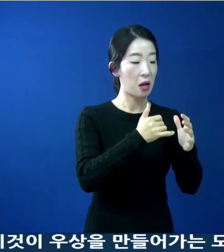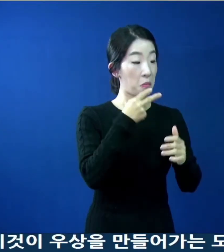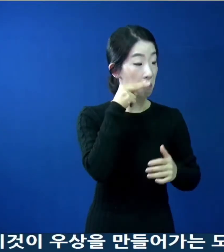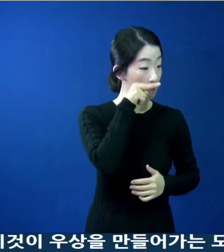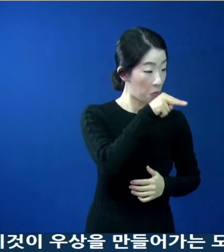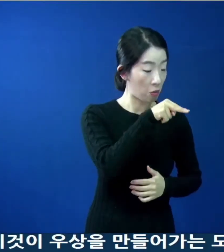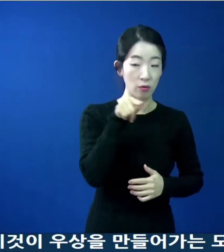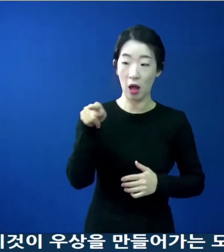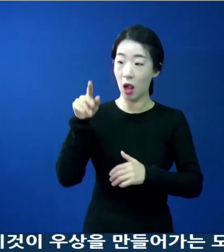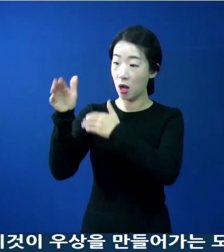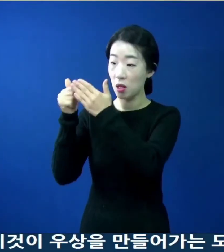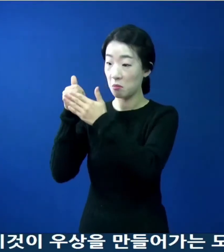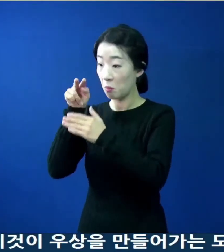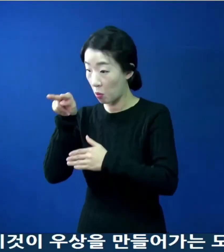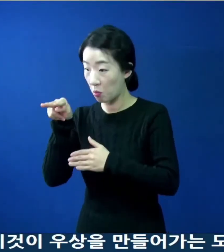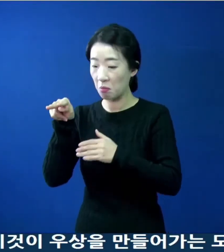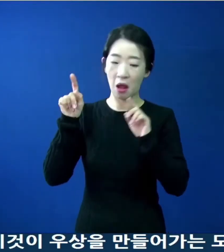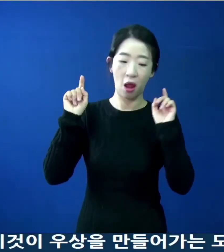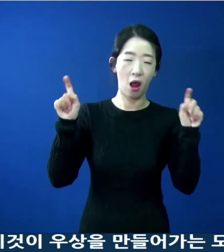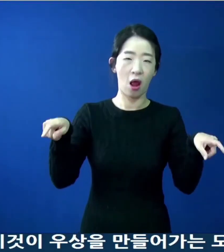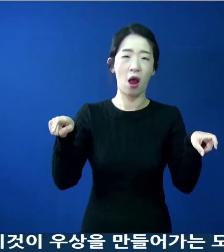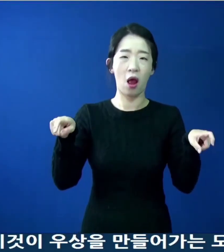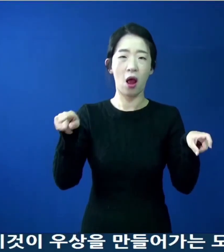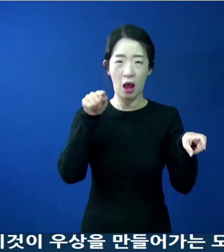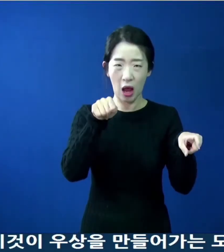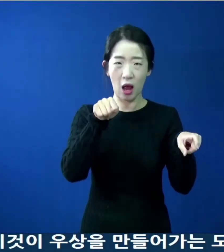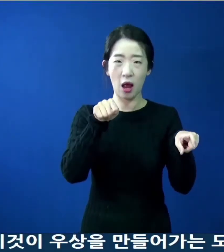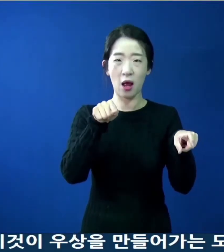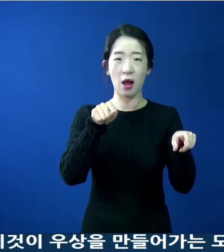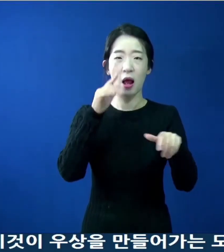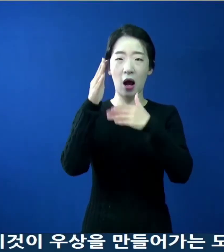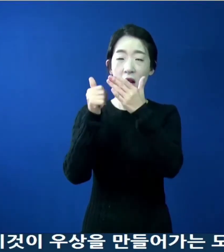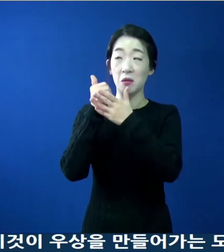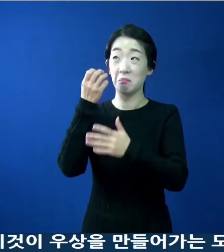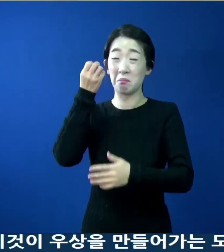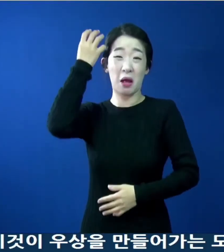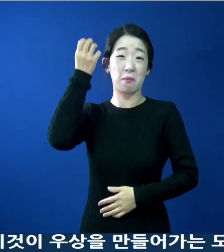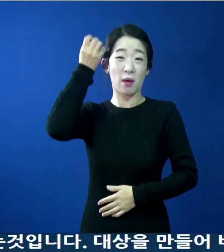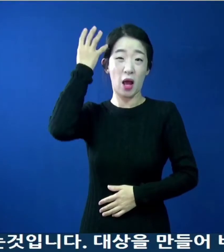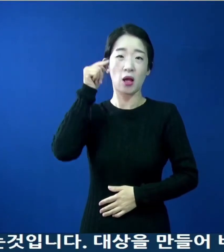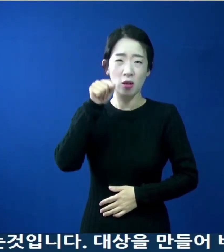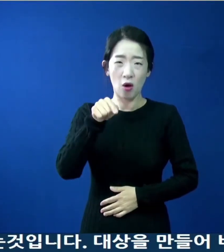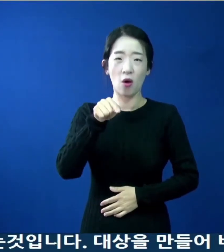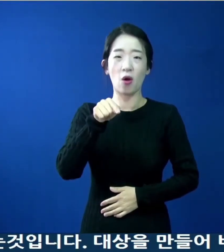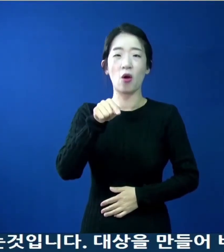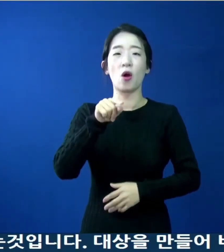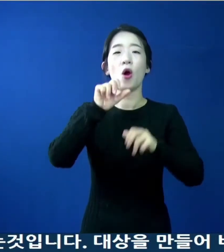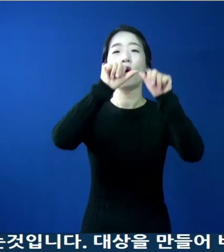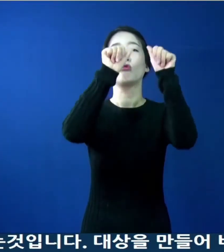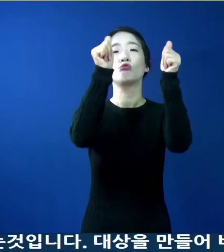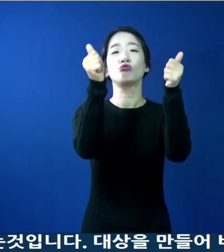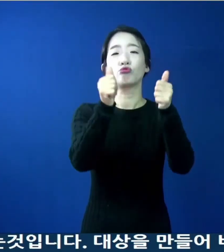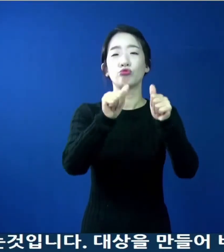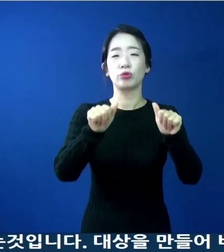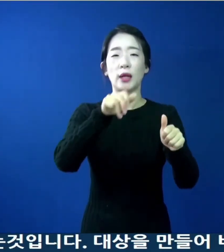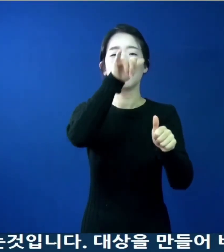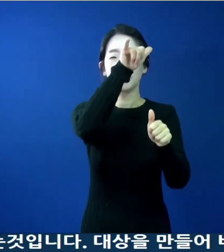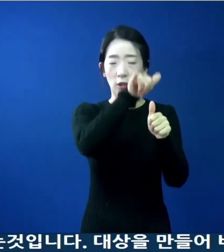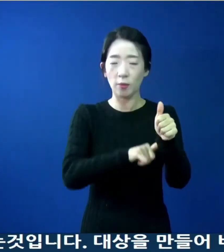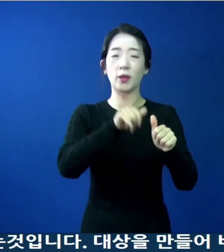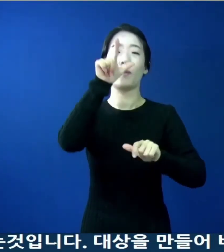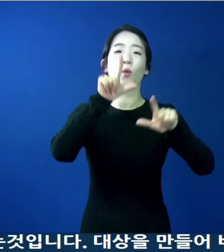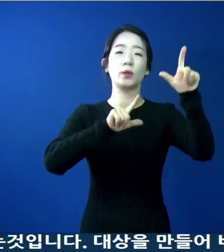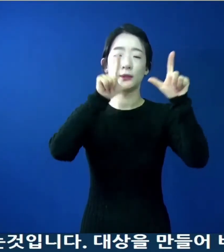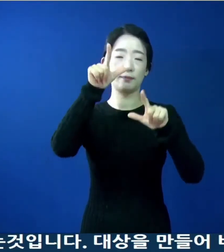주고 세상의 원리와 가치대로 살아가는 것, 하나님을 기억 못하고 살아가는 것, 이것이 우상 섬김의